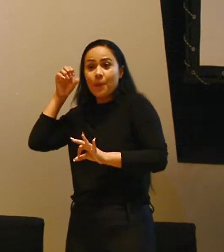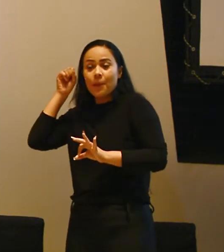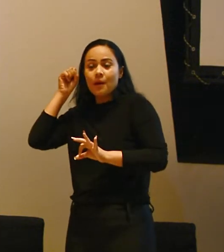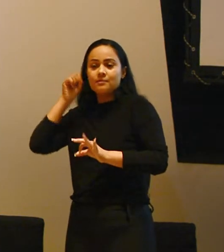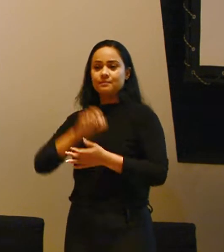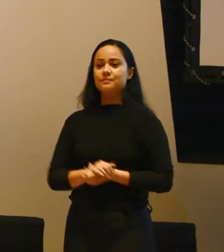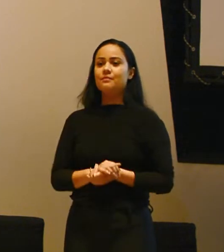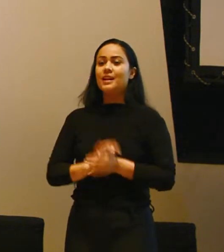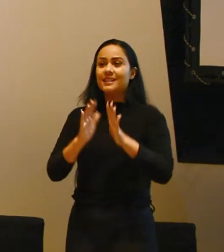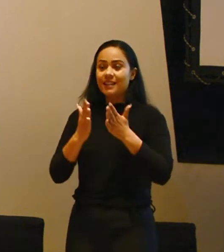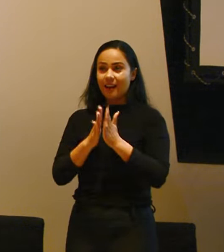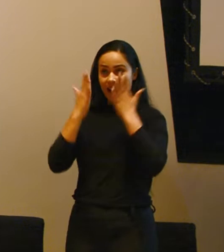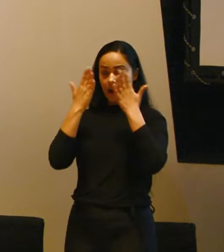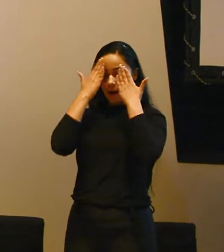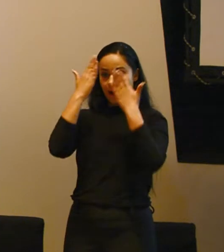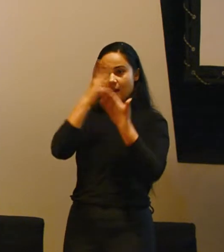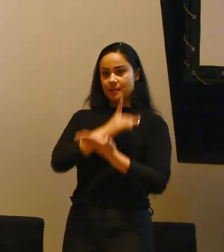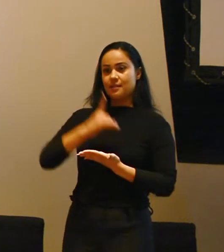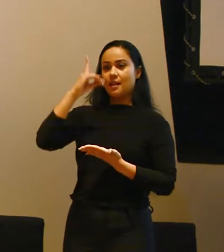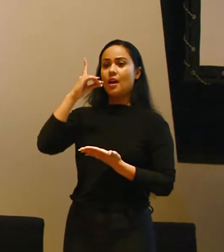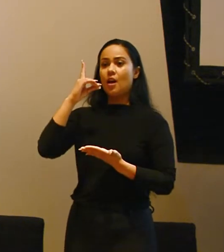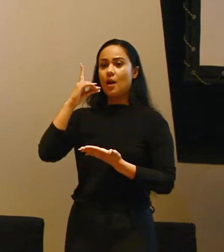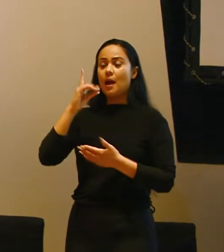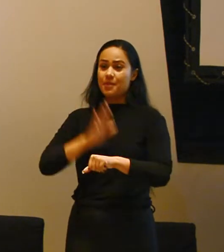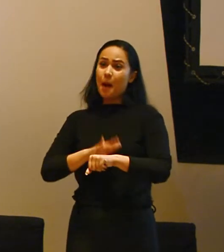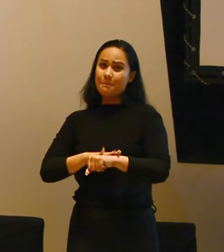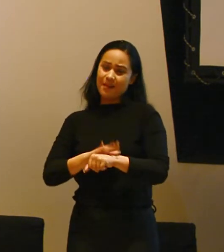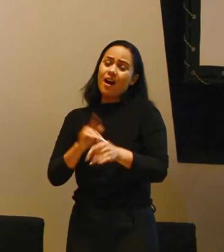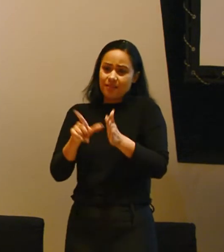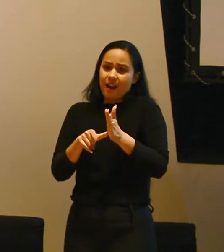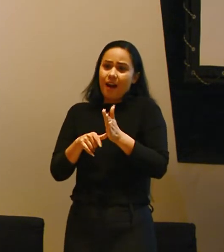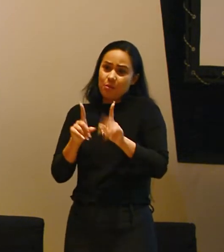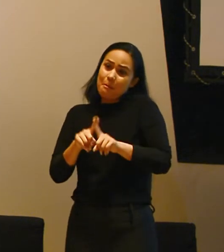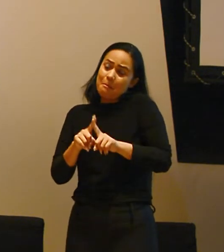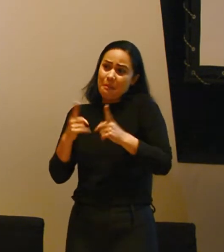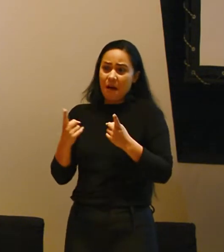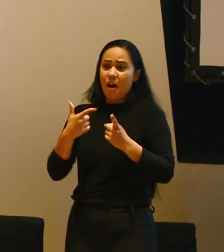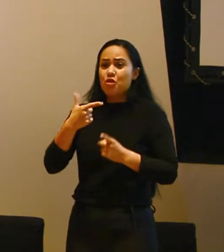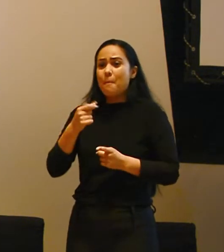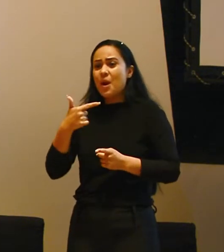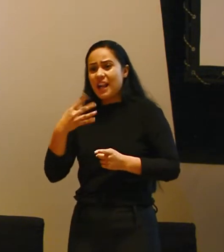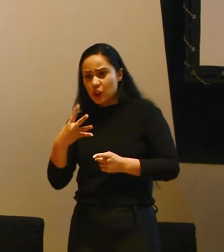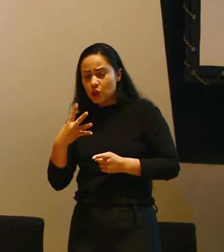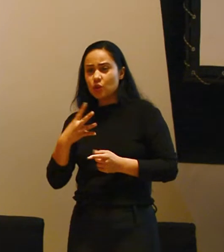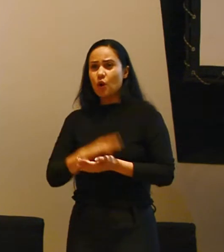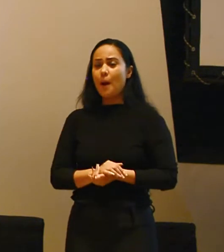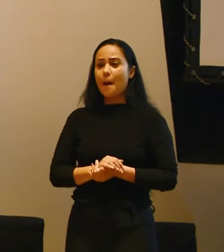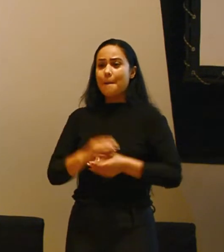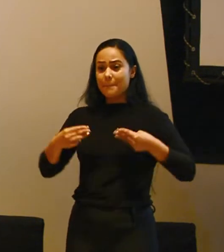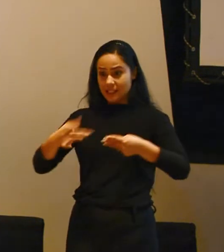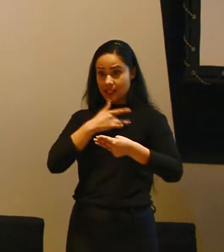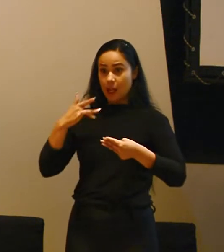coclear. E graças a Deus, um tanto quanto atrasado, mas em 2014, o Ministério